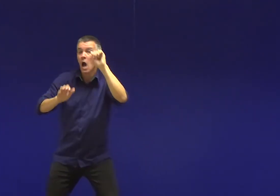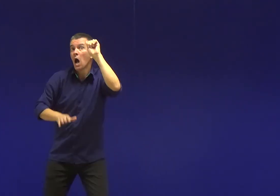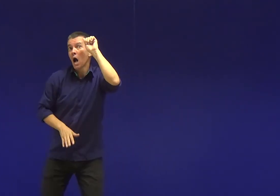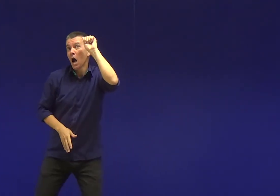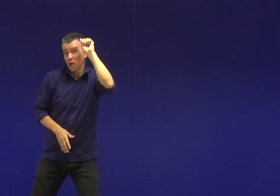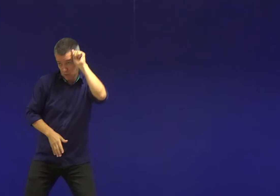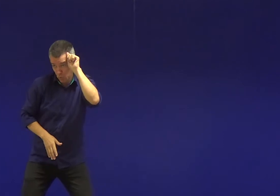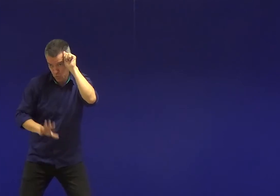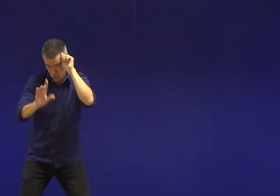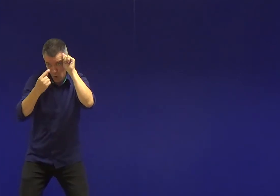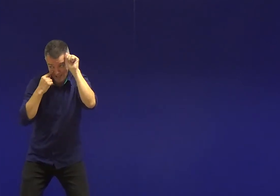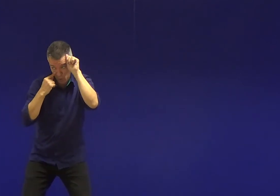só.